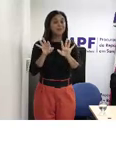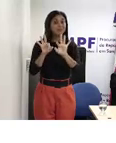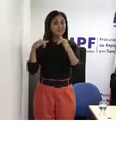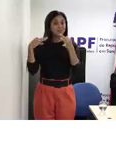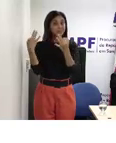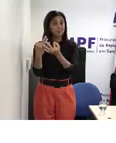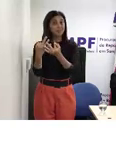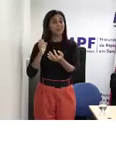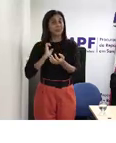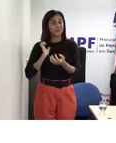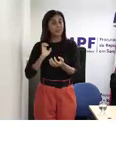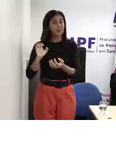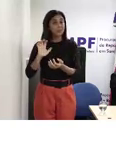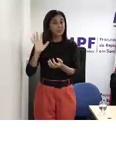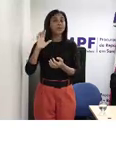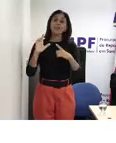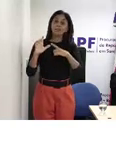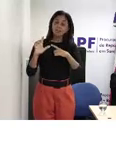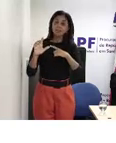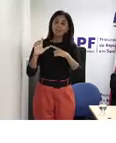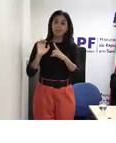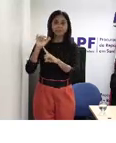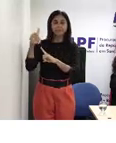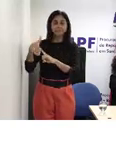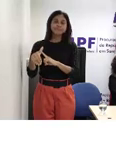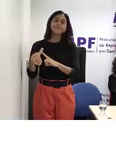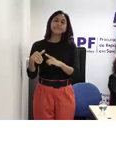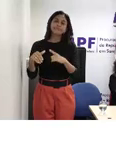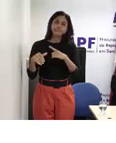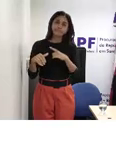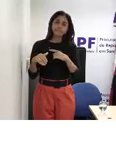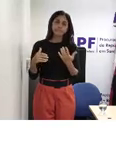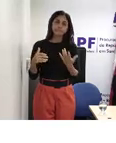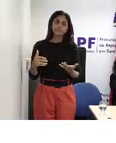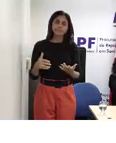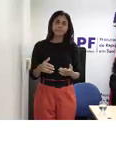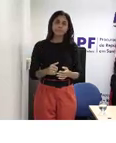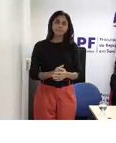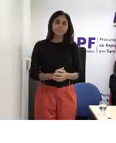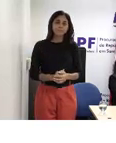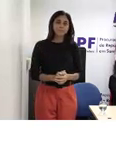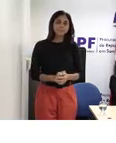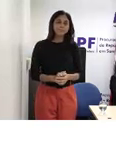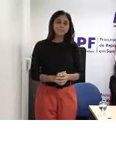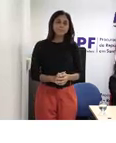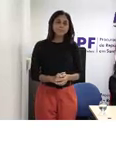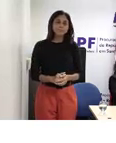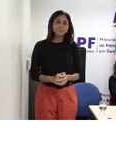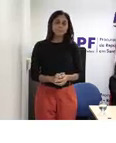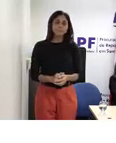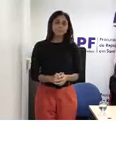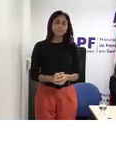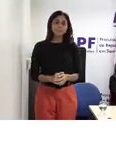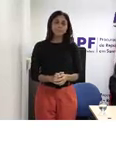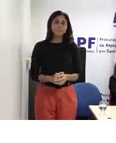contundente ou a falta de acesso à informação para combater isso e prevenir isso aqui tá E aqui v o perfil das